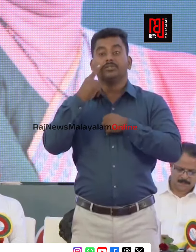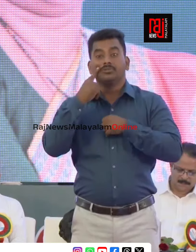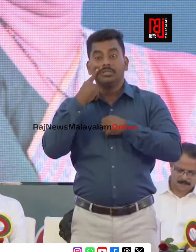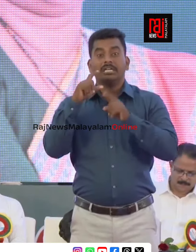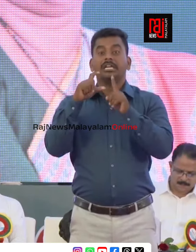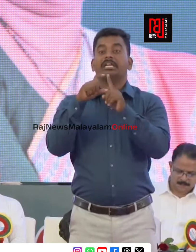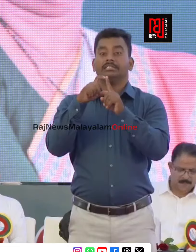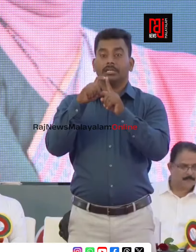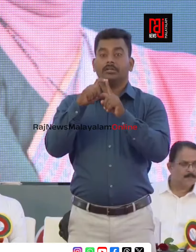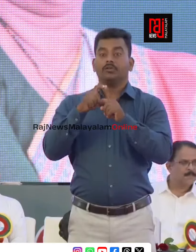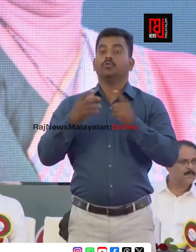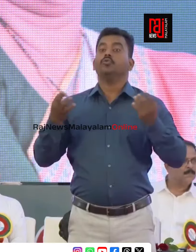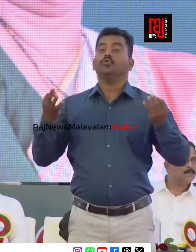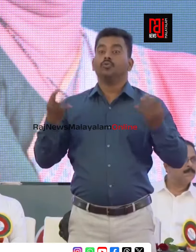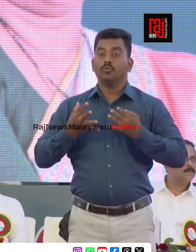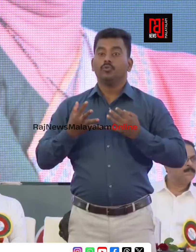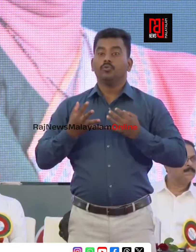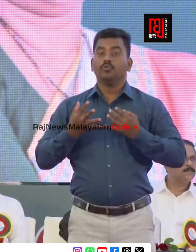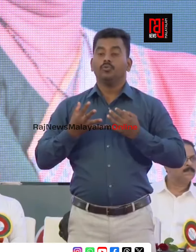ആരംഭിച്ചിട്ടുണ്ട്.